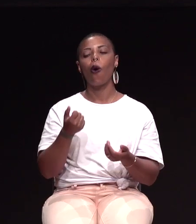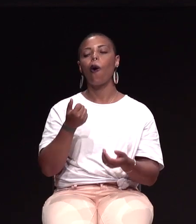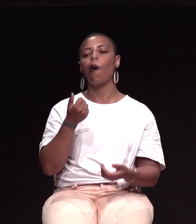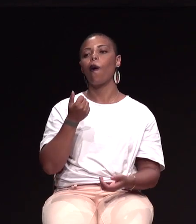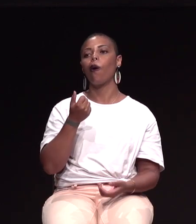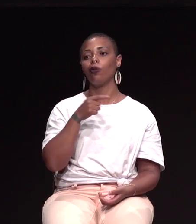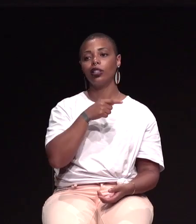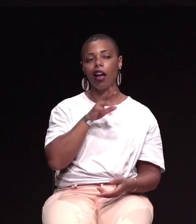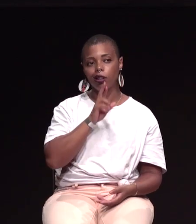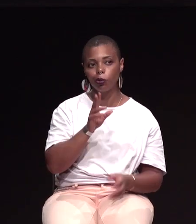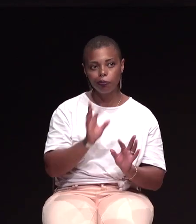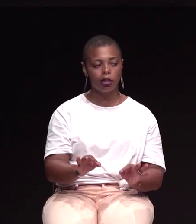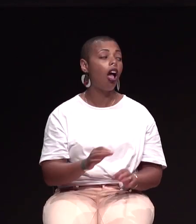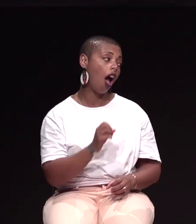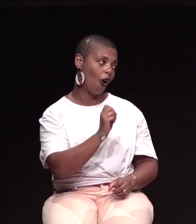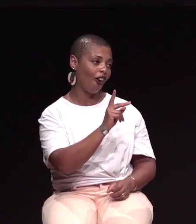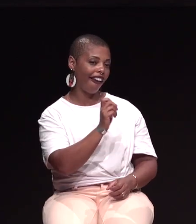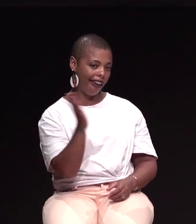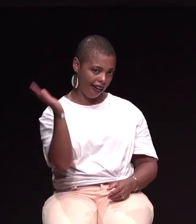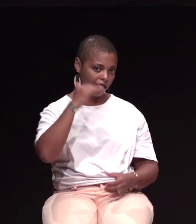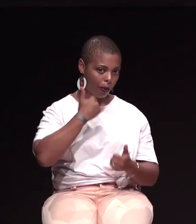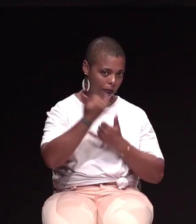aqui.